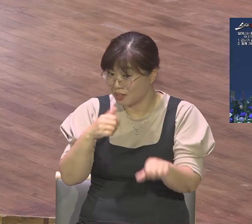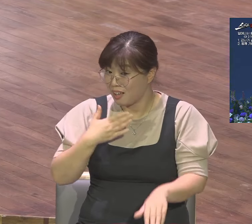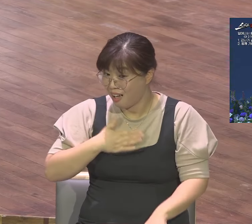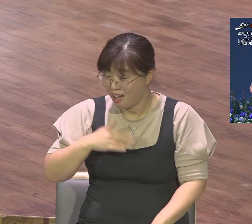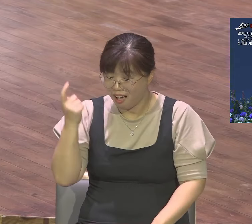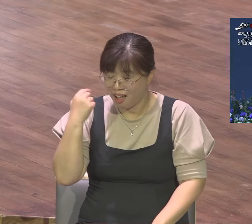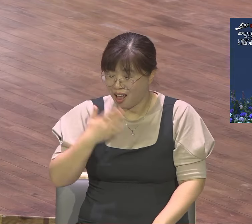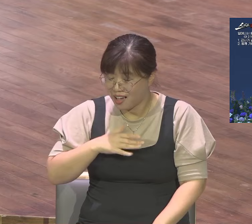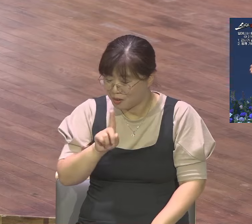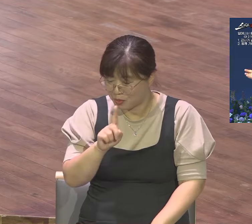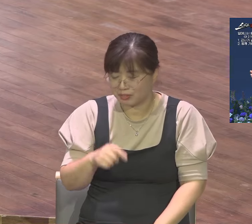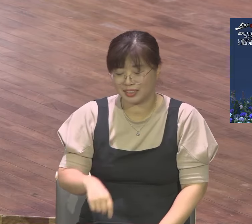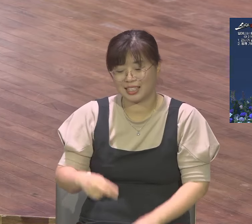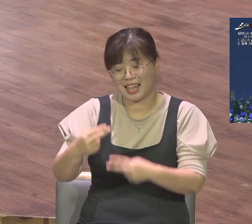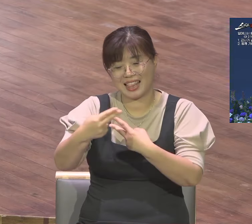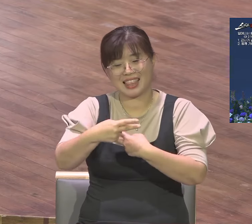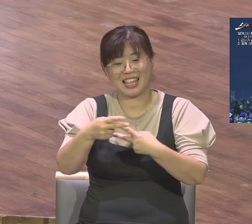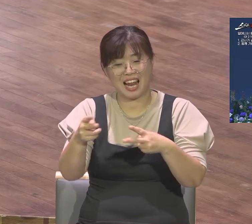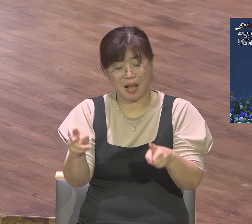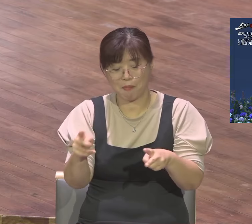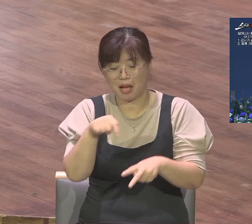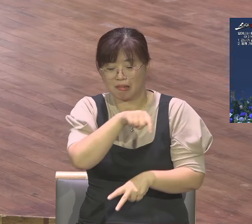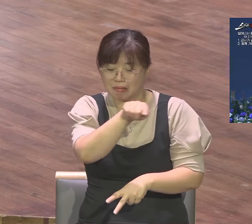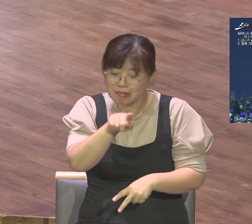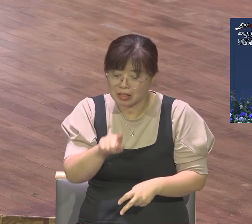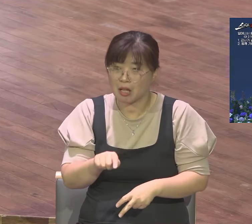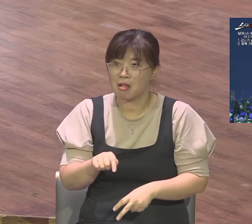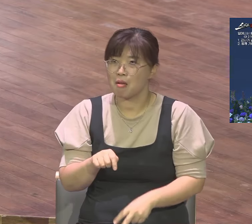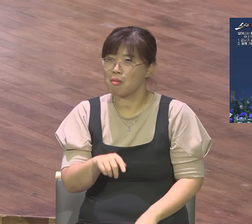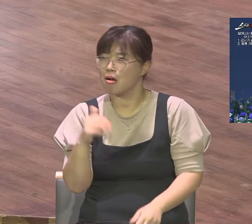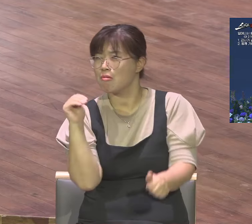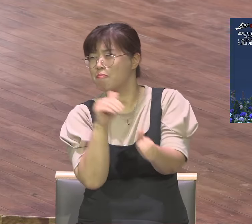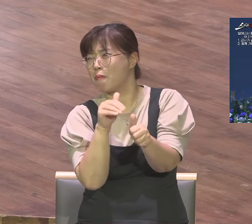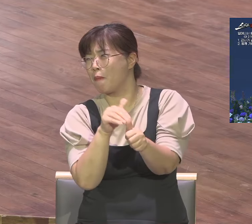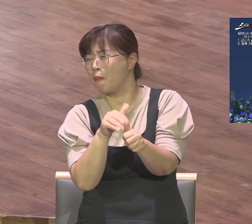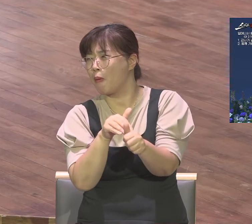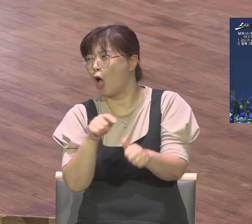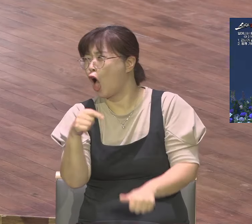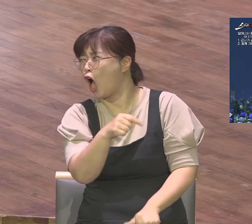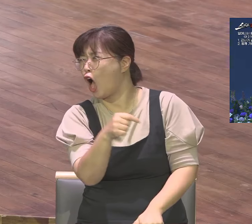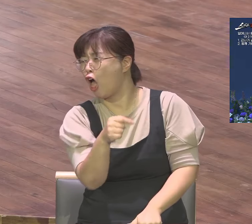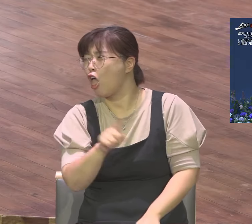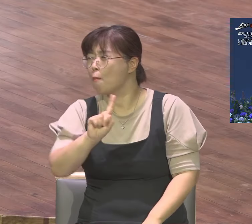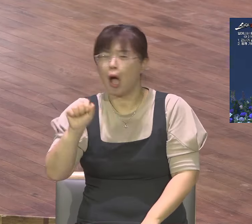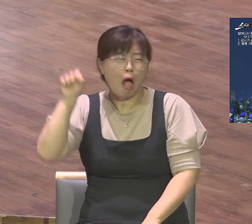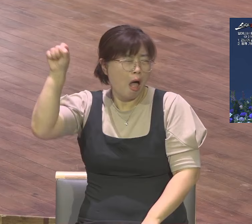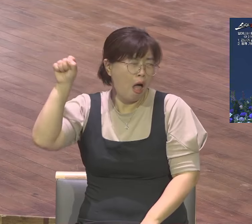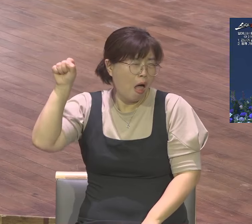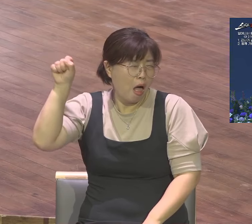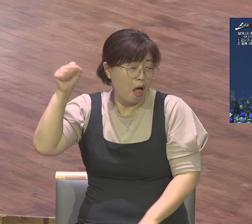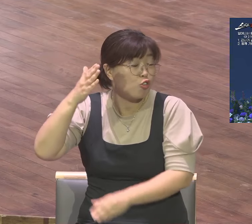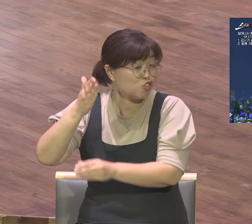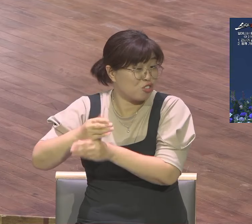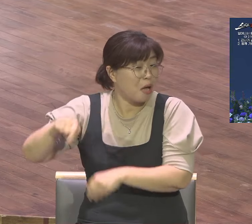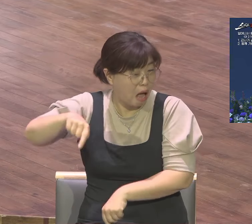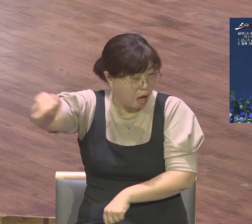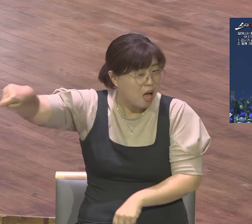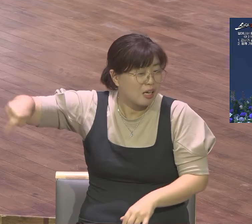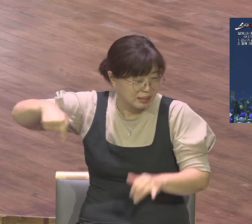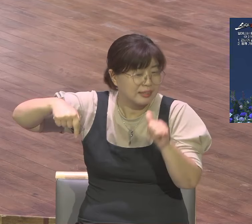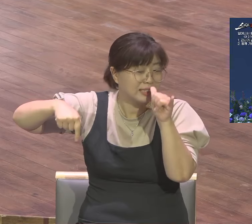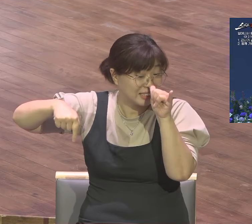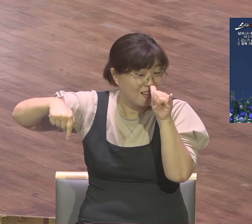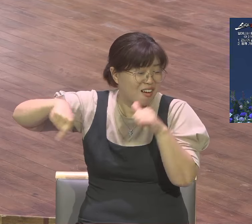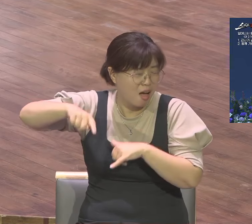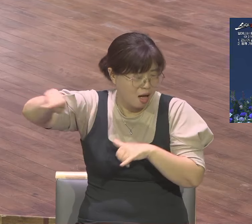오만 그러니까 나영아 총장이 우리나라 최고의 조직 신학자 아닙니까? RTS 우리 신학교 강의하면서